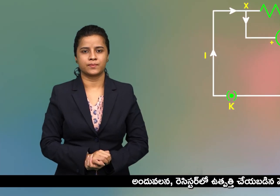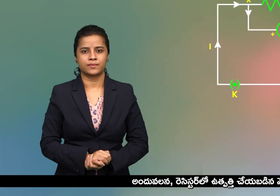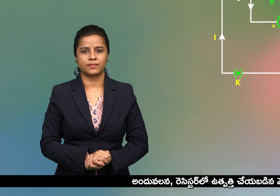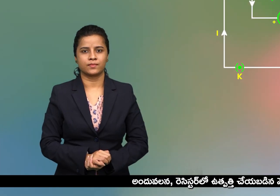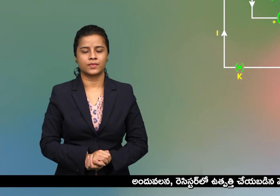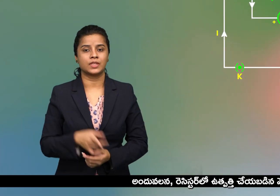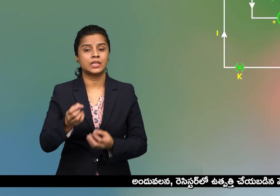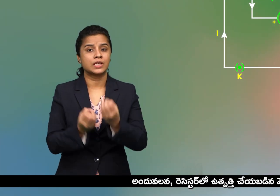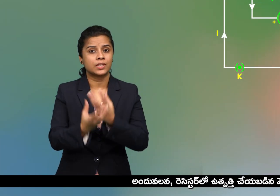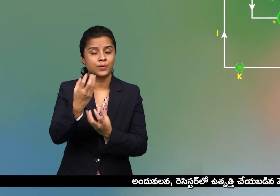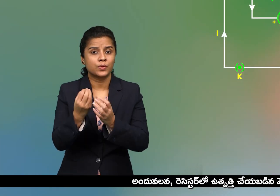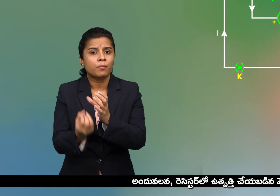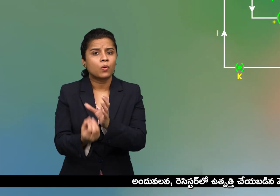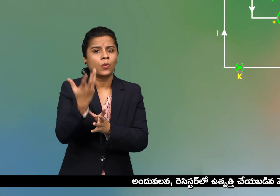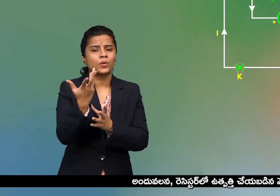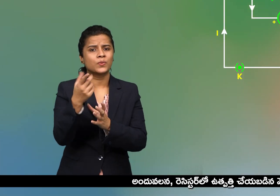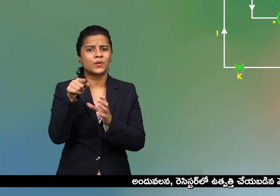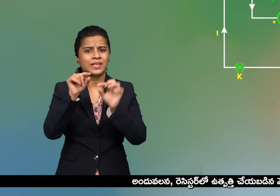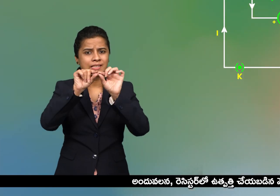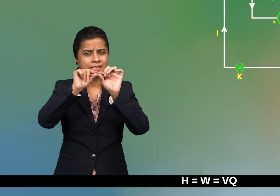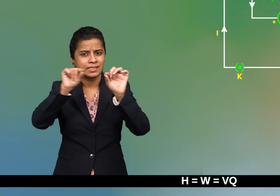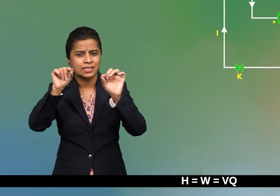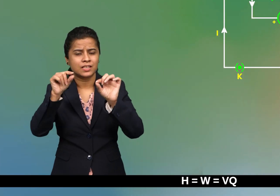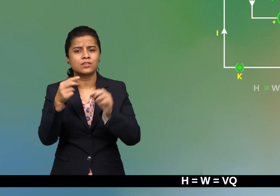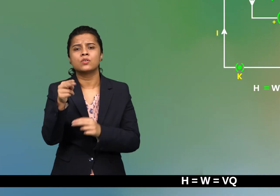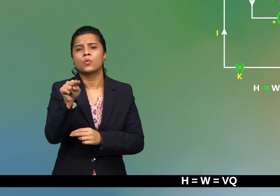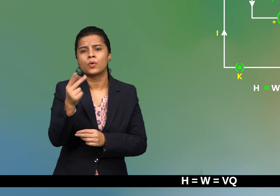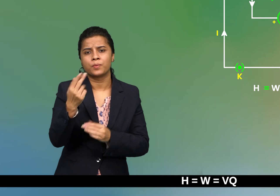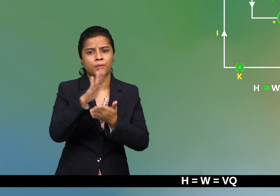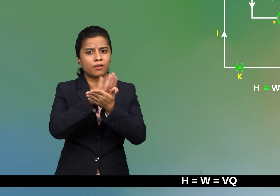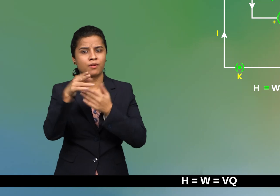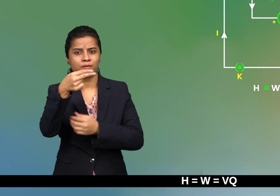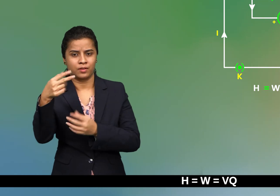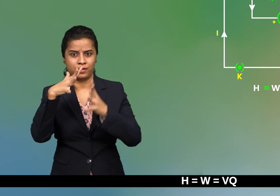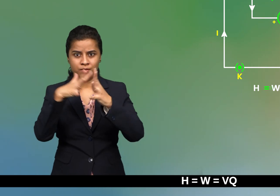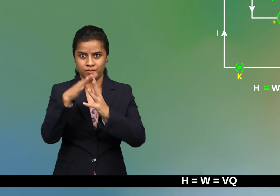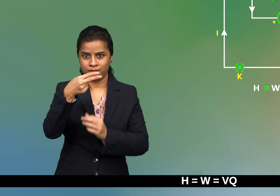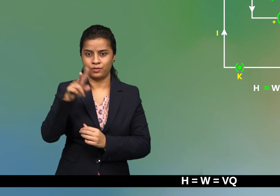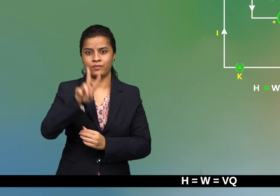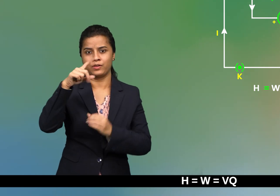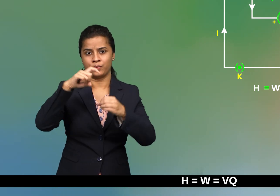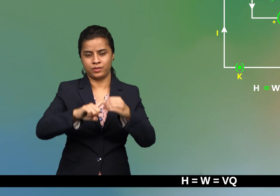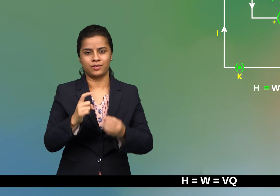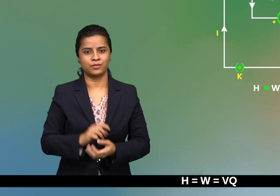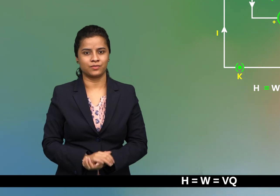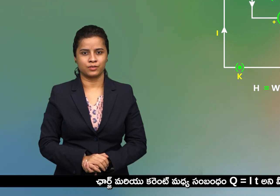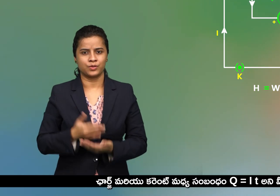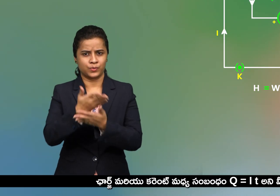అందువలన రెసిస్టర్లో ఉత్పత్తి చేయబడిన వేడి H = W = VQ. ఛార్జ్